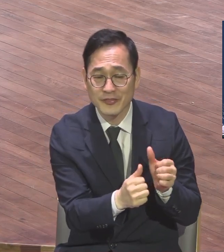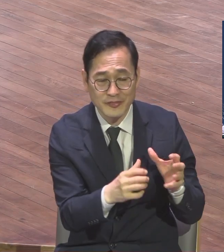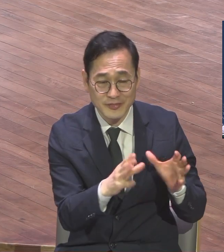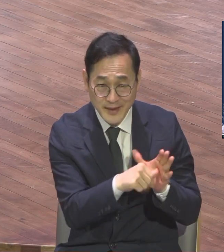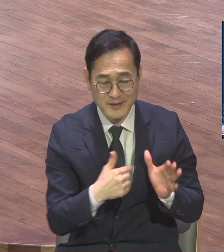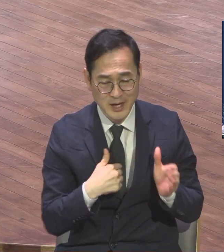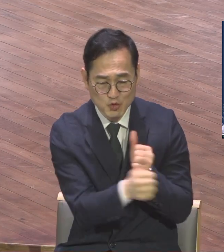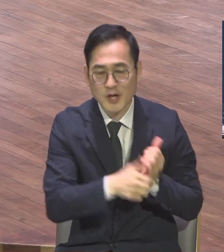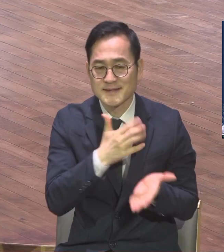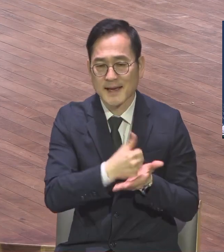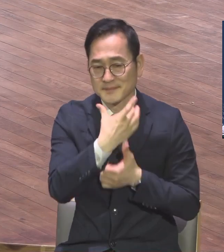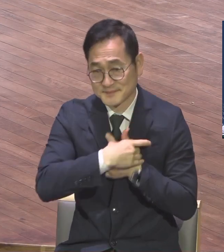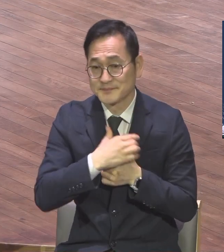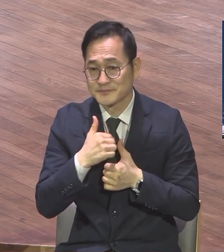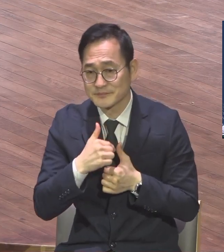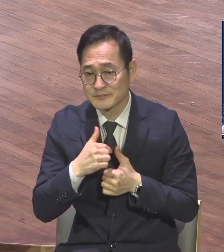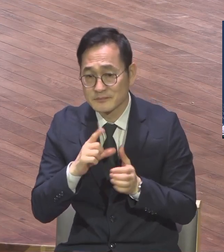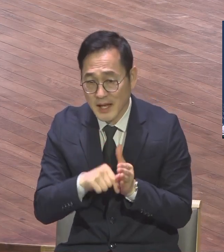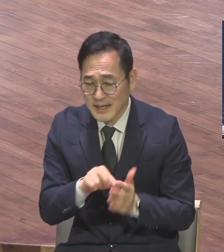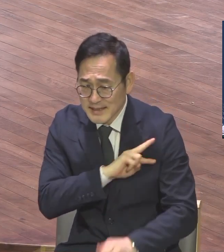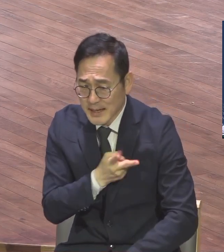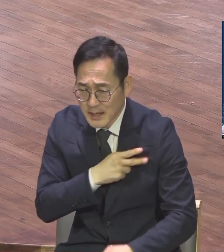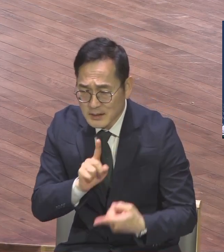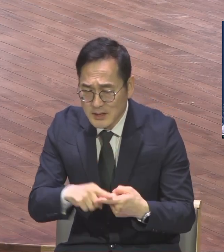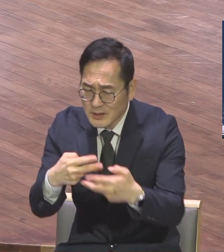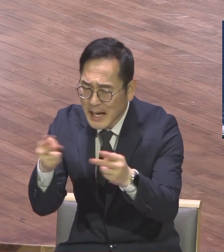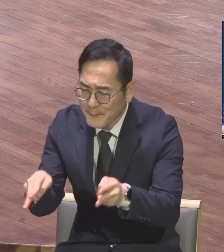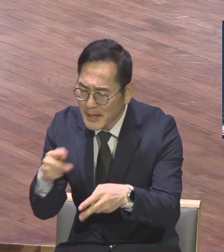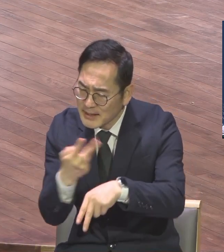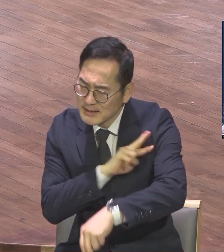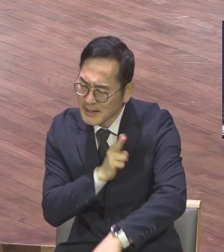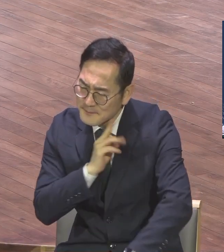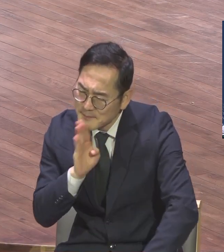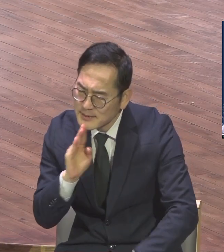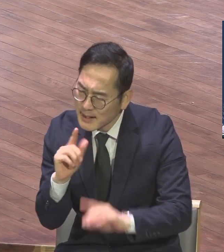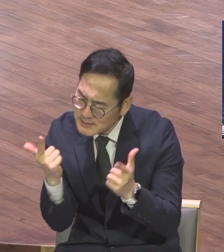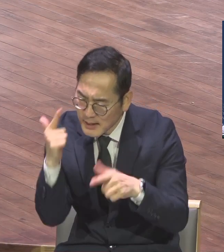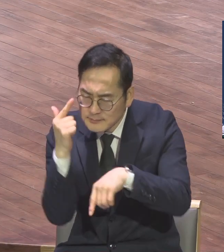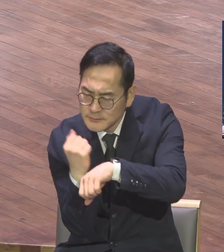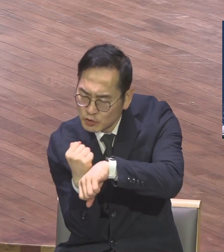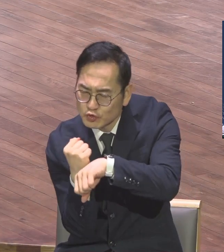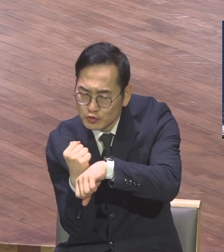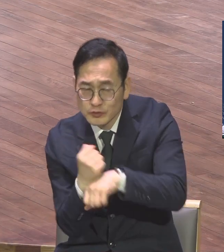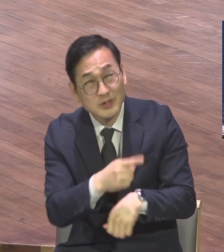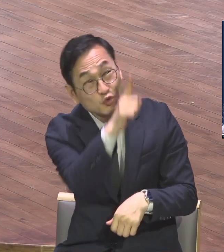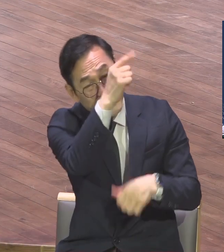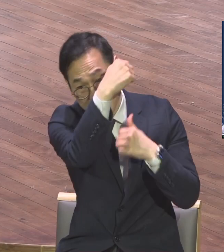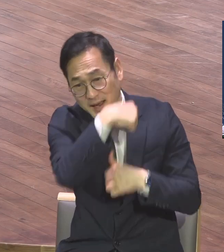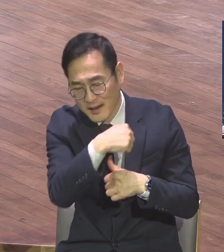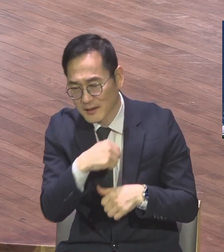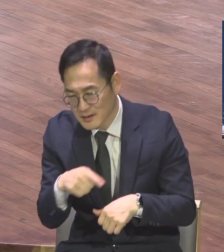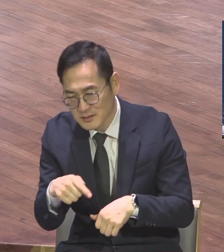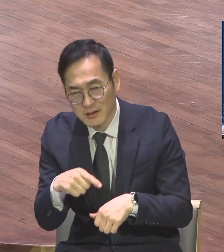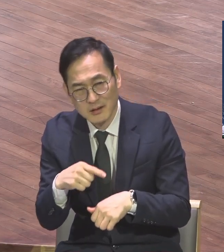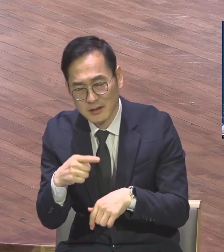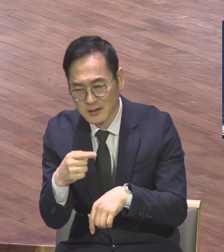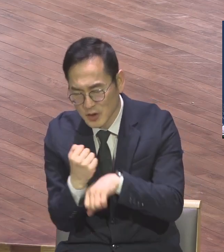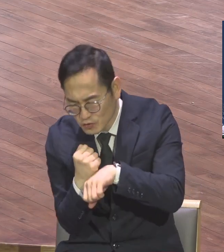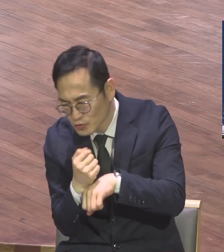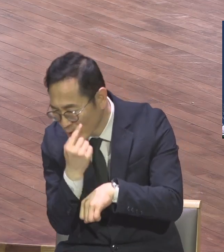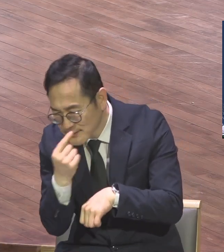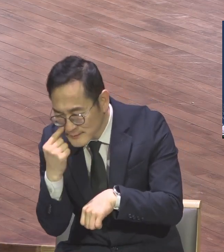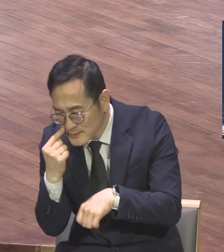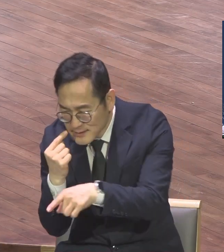다락방의 이단성 여부를 연구해서 총회에 보고하라는 그런 직임이 저에게